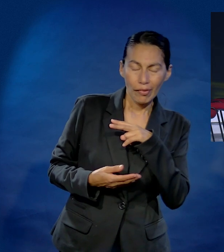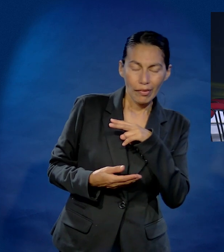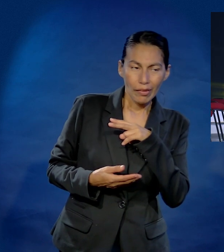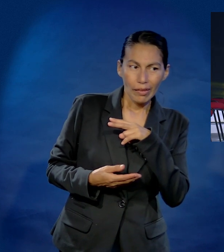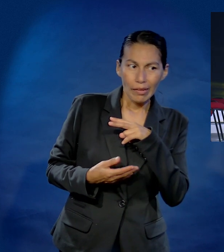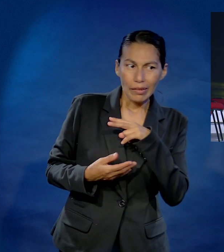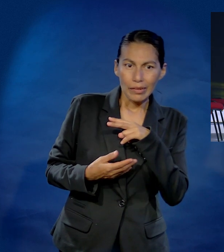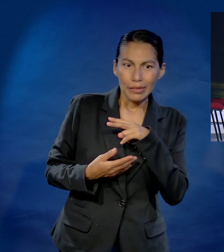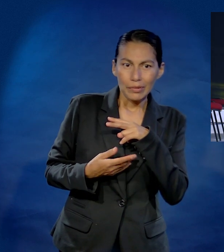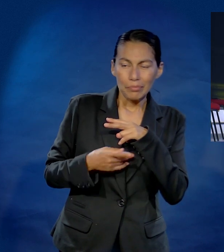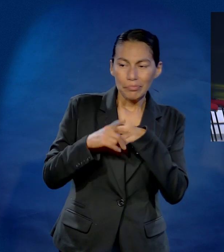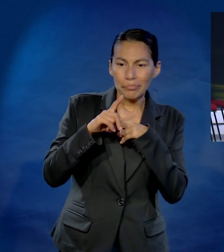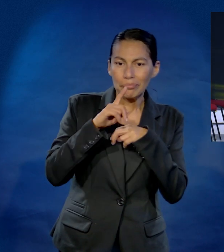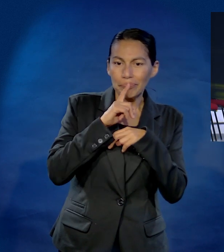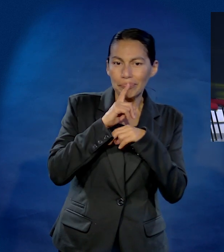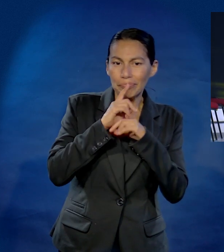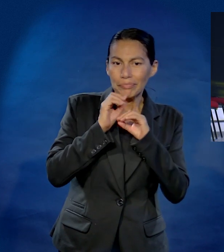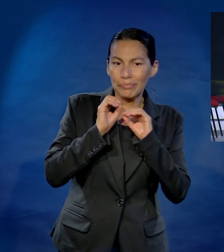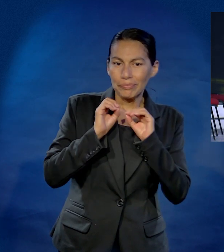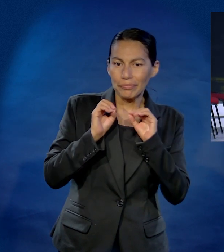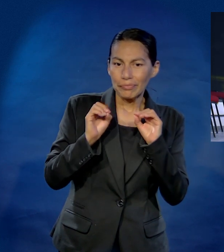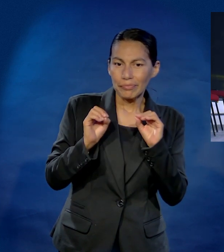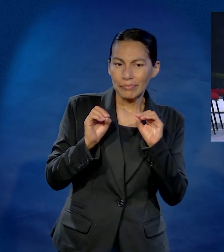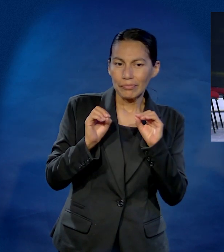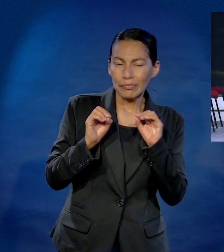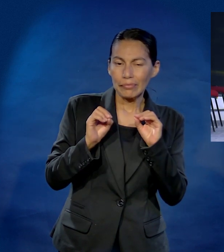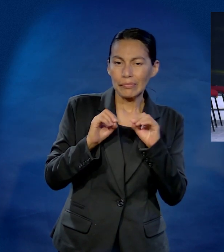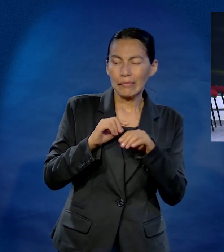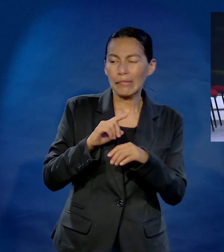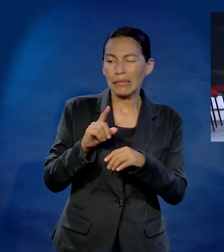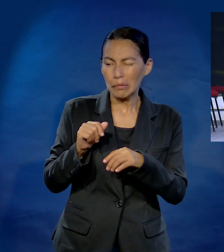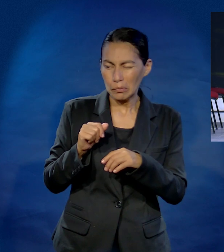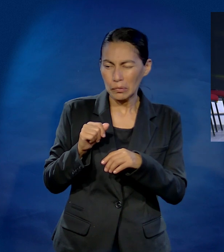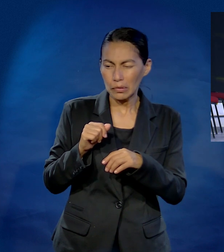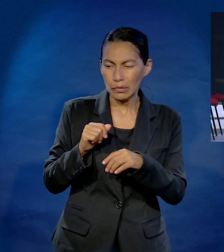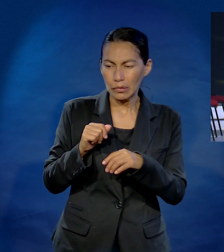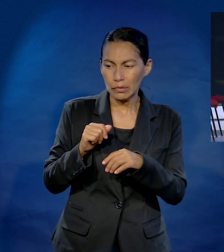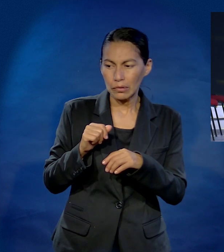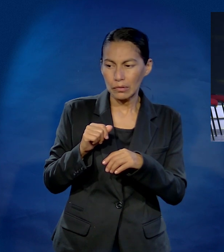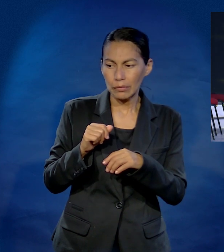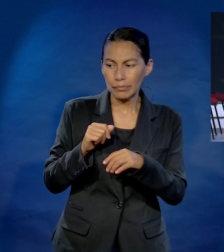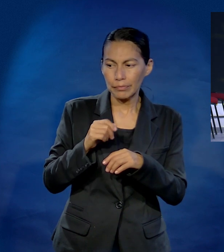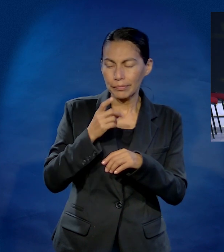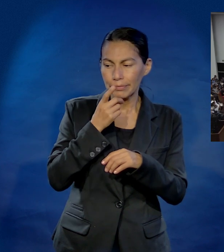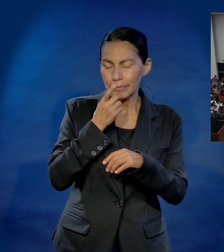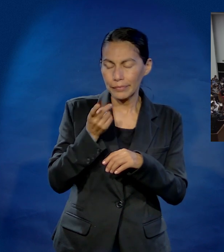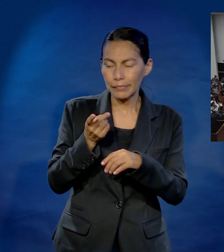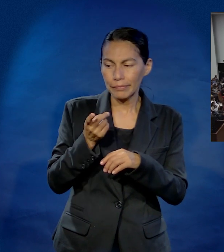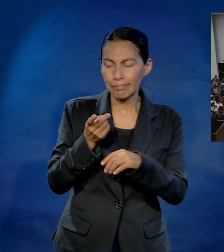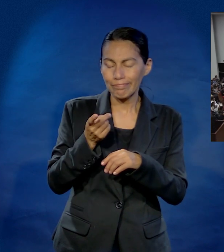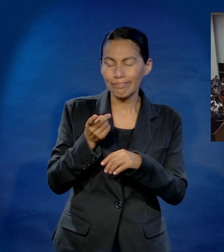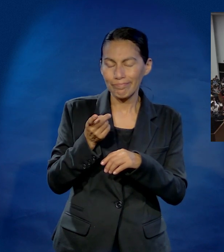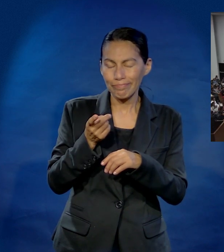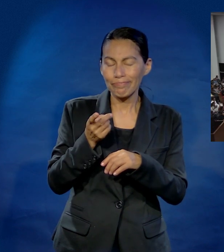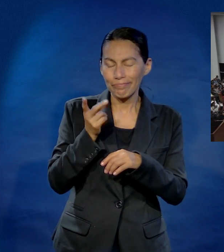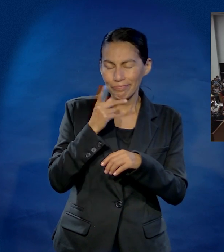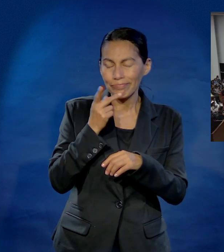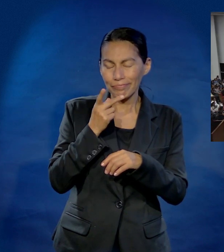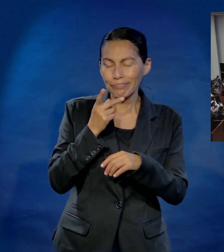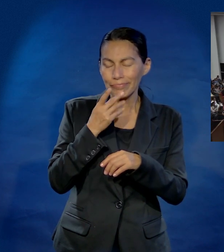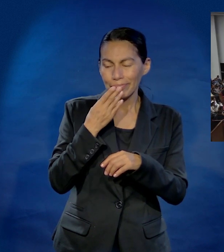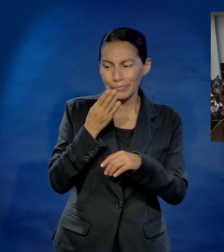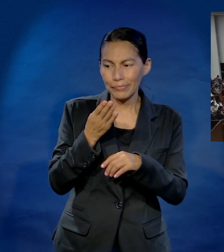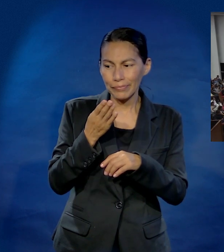Y él me miró con cara de, ¿usted cree que estoy bien? Pero no dijo nada. Y después de un tiempecito se animó a